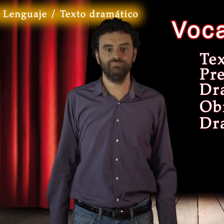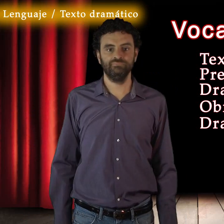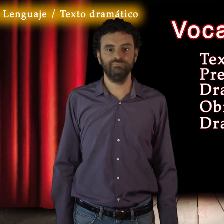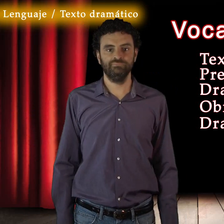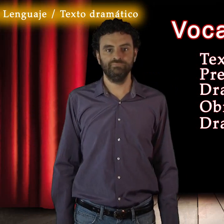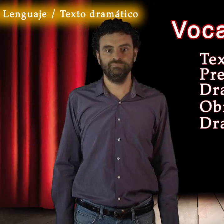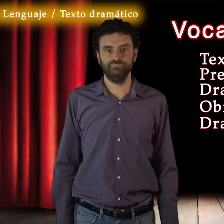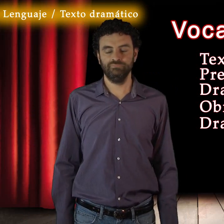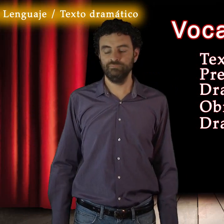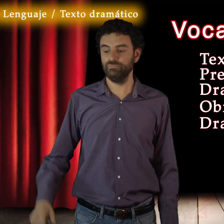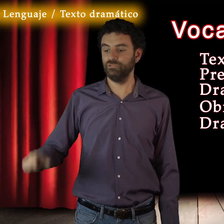drama